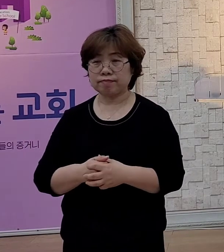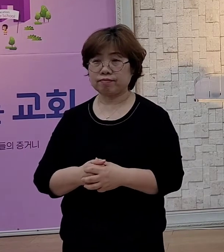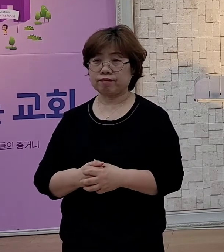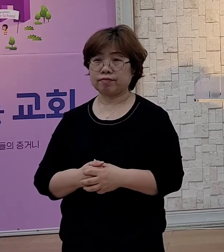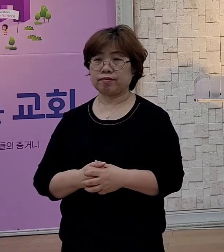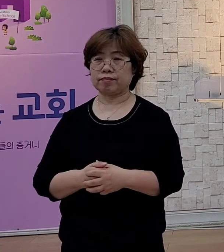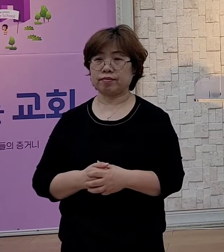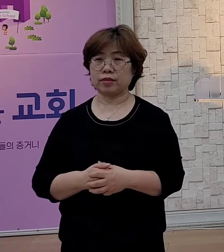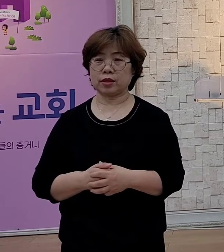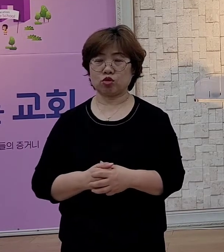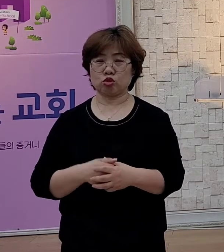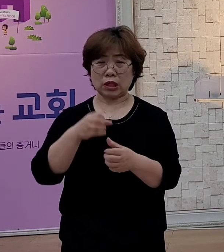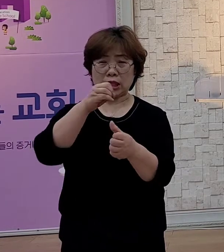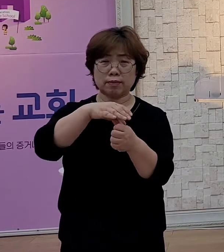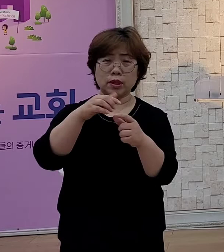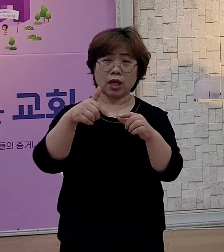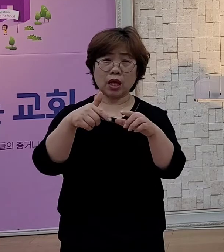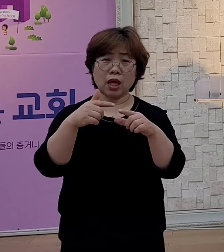같은데,